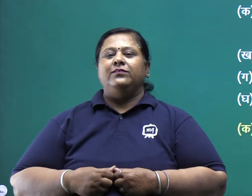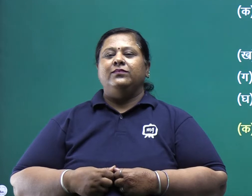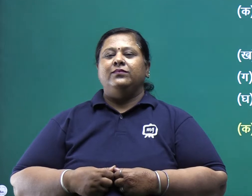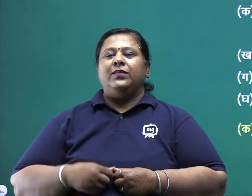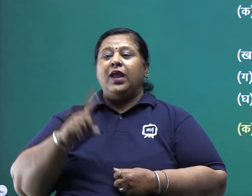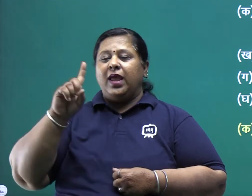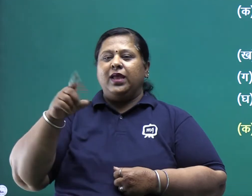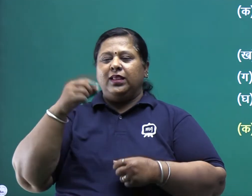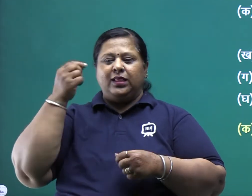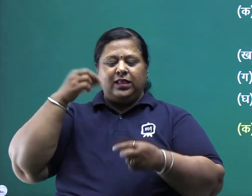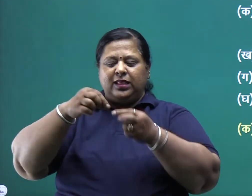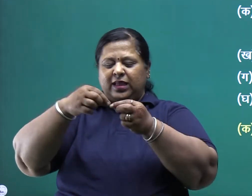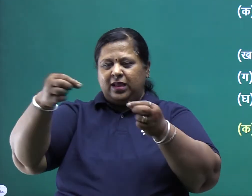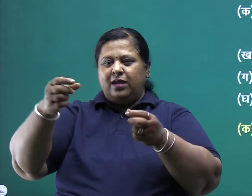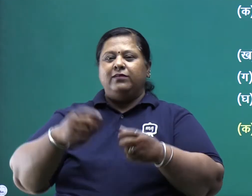एक तिनका